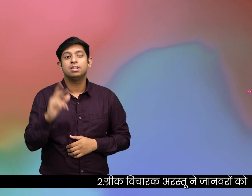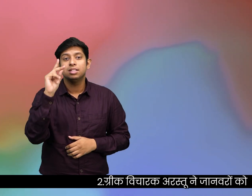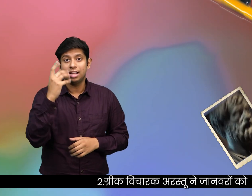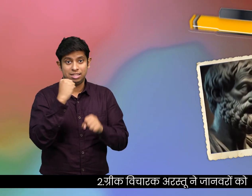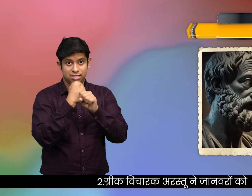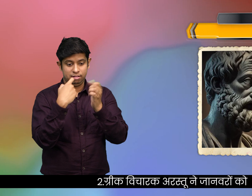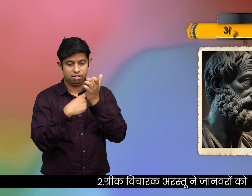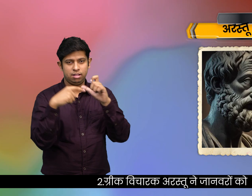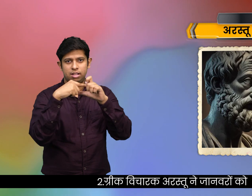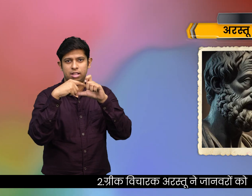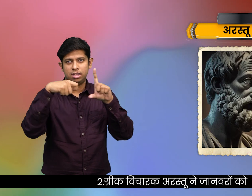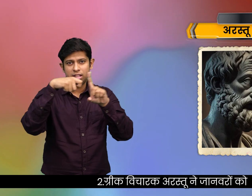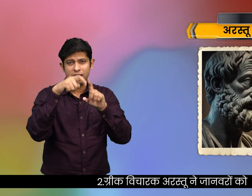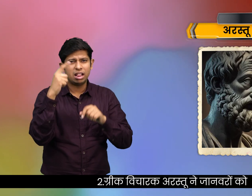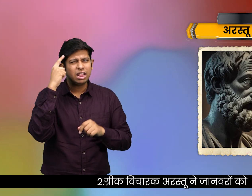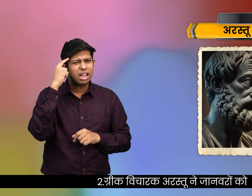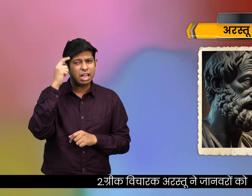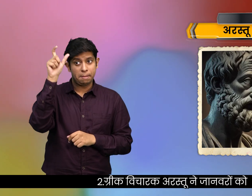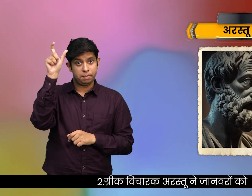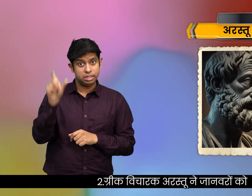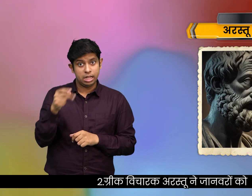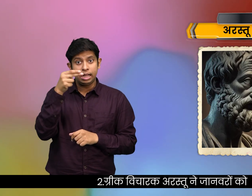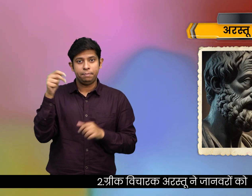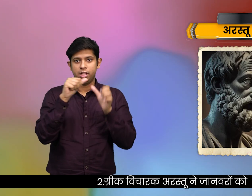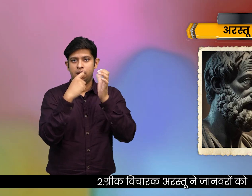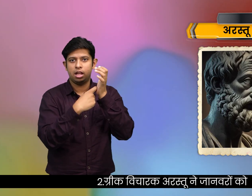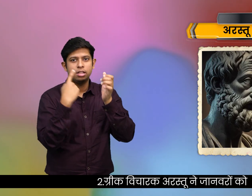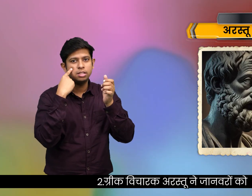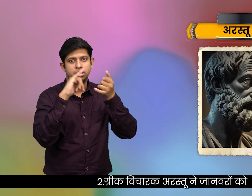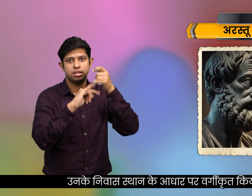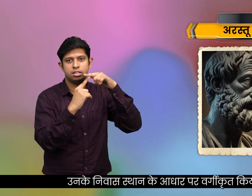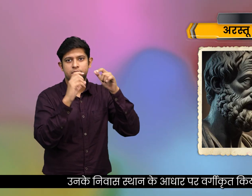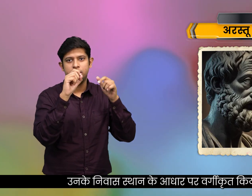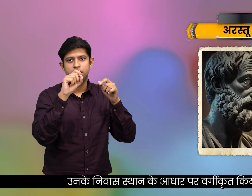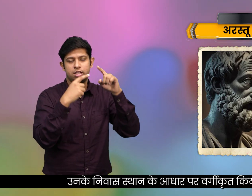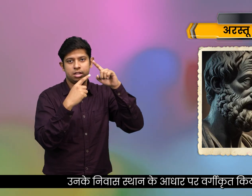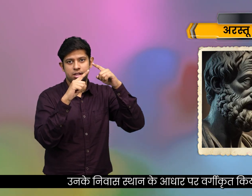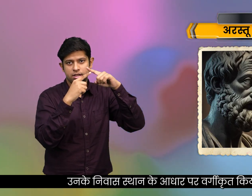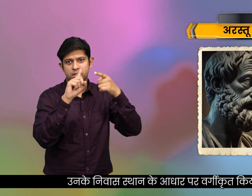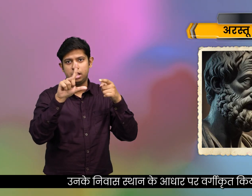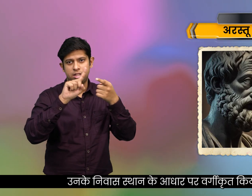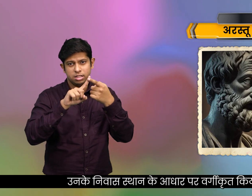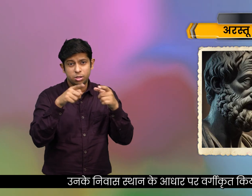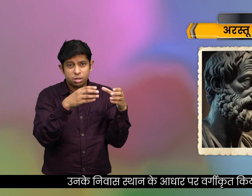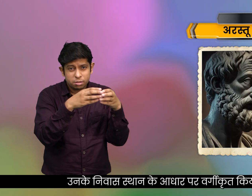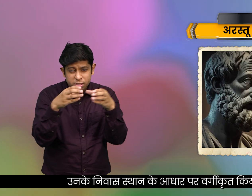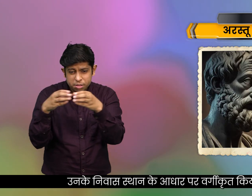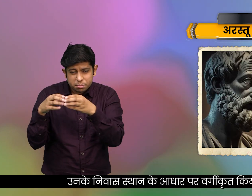दूसरा, ग्रीक विचारक अरस्तु ने जानवरों को उनके निवास स्थान के आधार पर वर्गीकृत